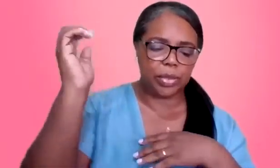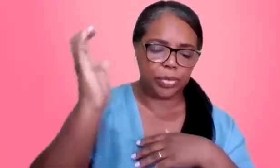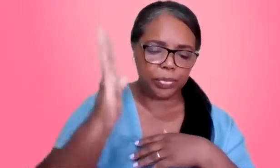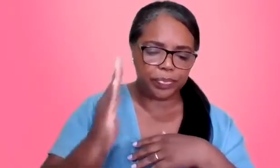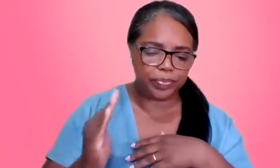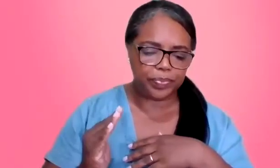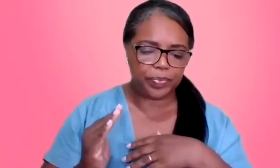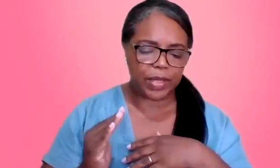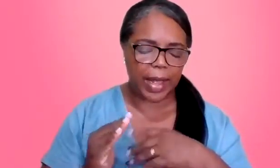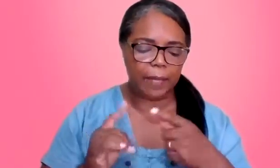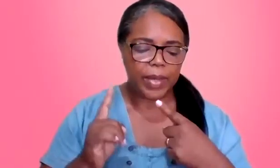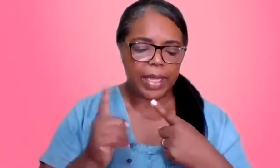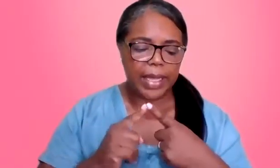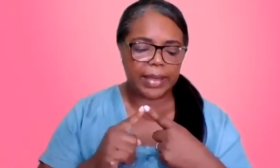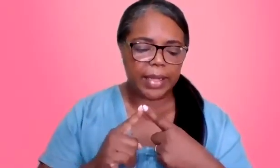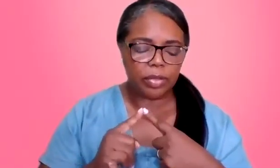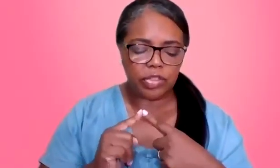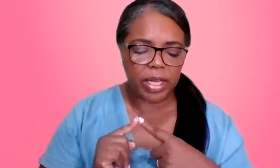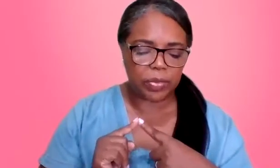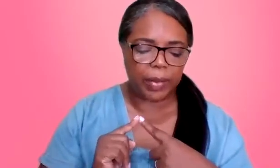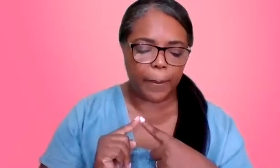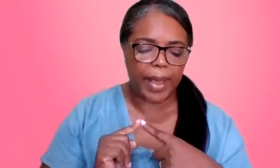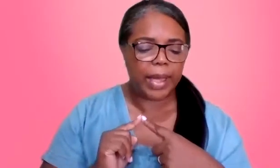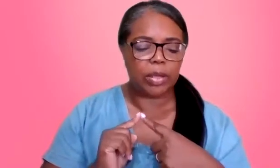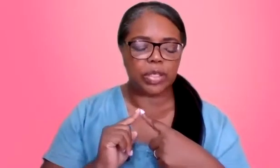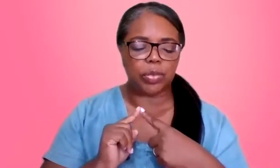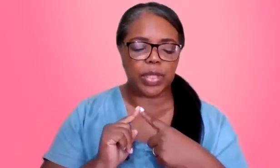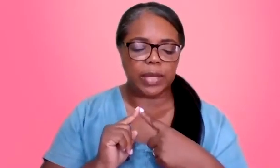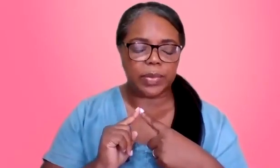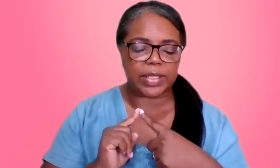Brasil, tá? E dentro disso também nós estudamos a